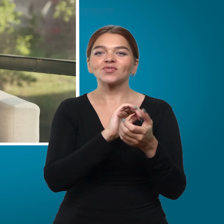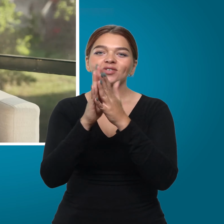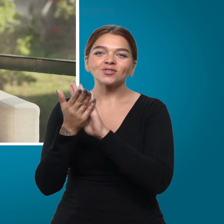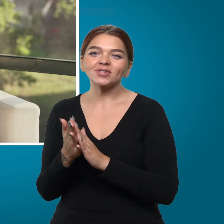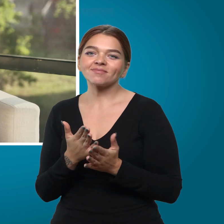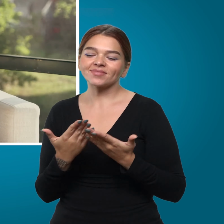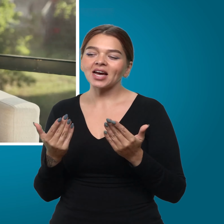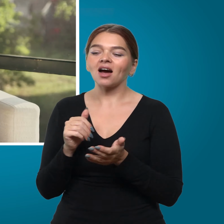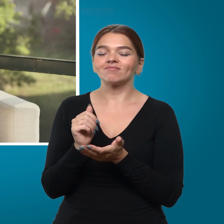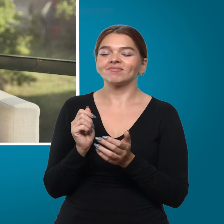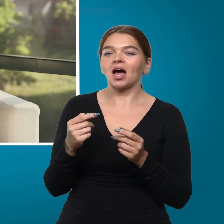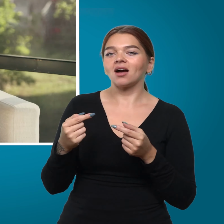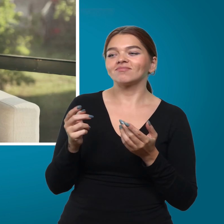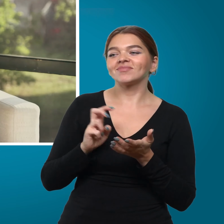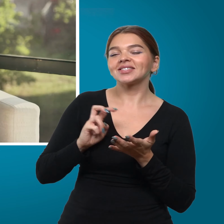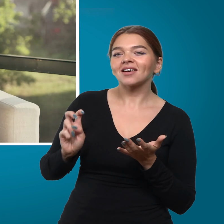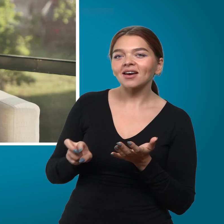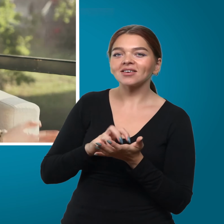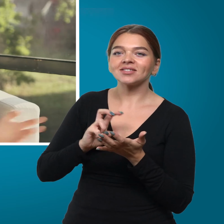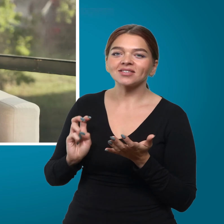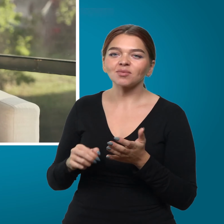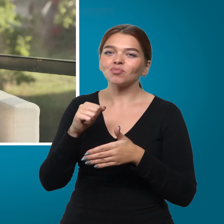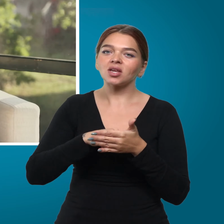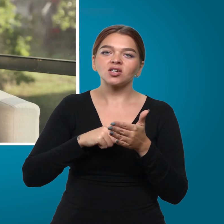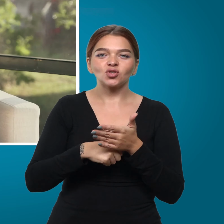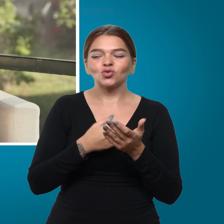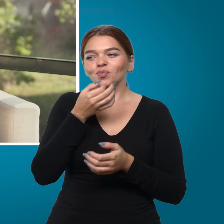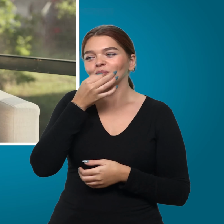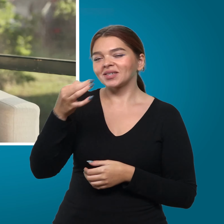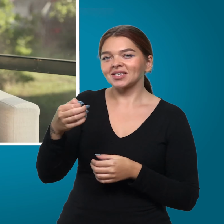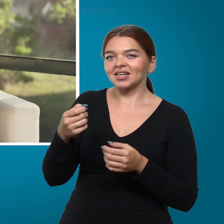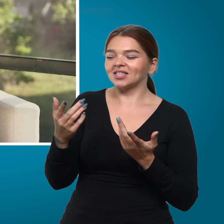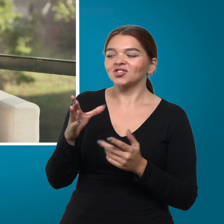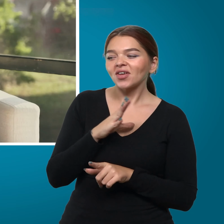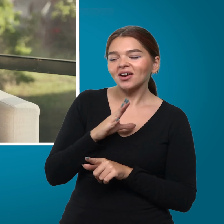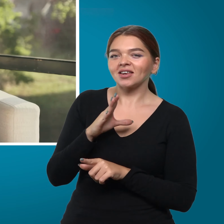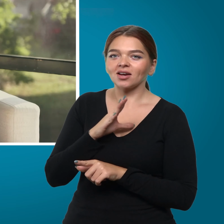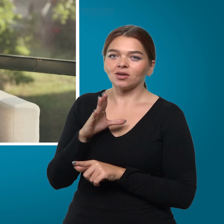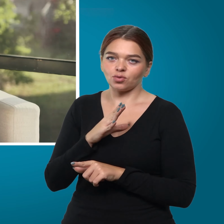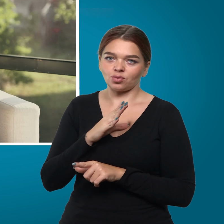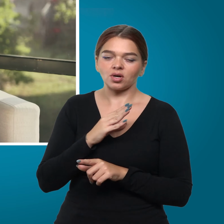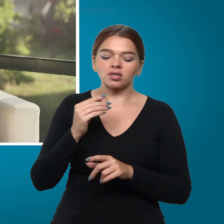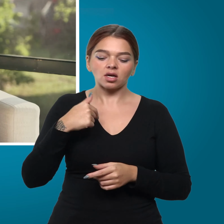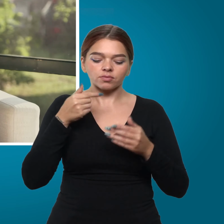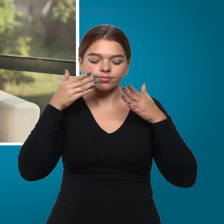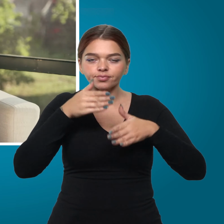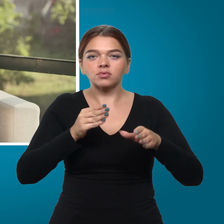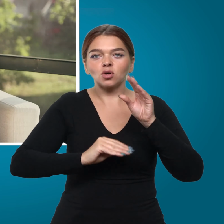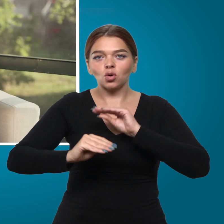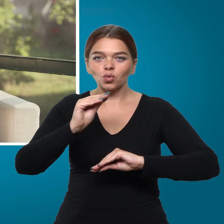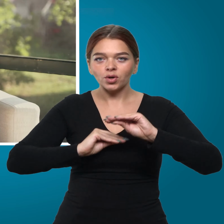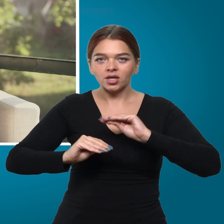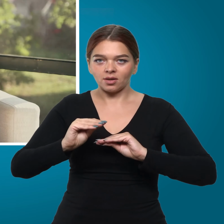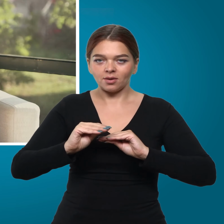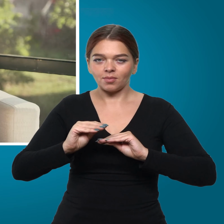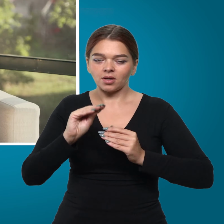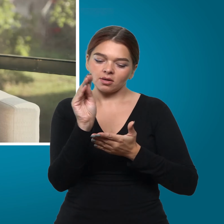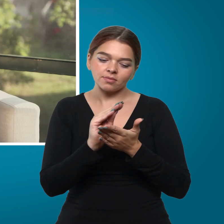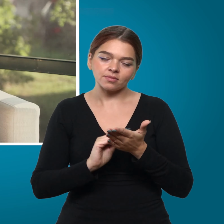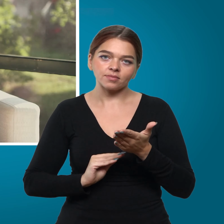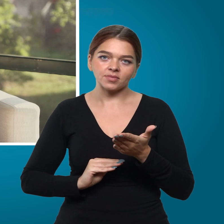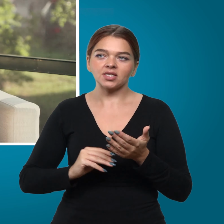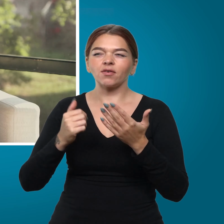turiu visiems apie, ne, aš negaliu, reikia namus tvarkytis, jei vieni savaitgalį jau iš eilės, viską kapitalinis valymas, dar kažkokių